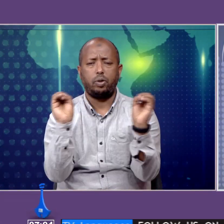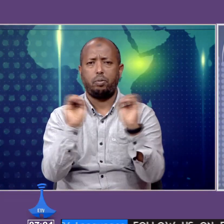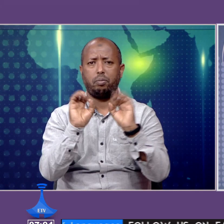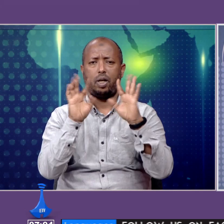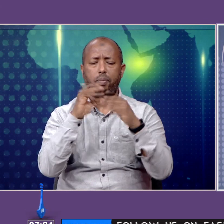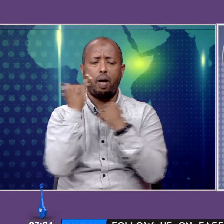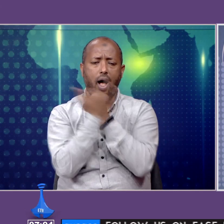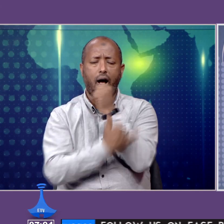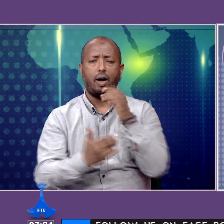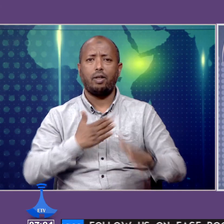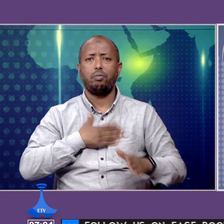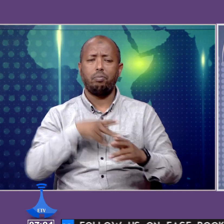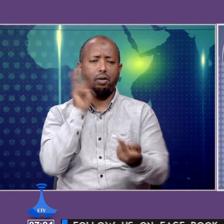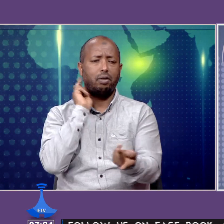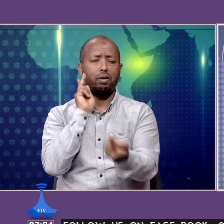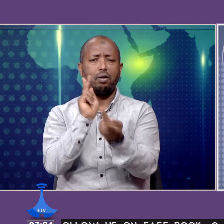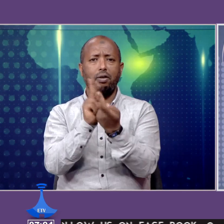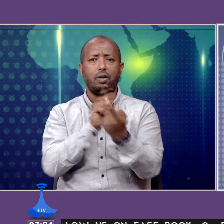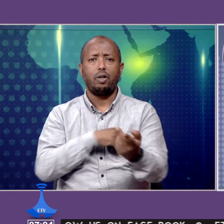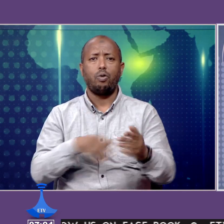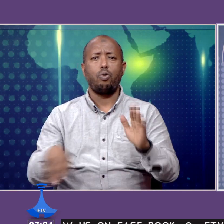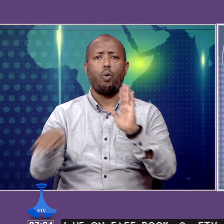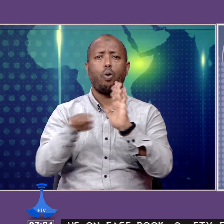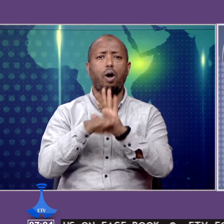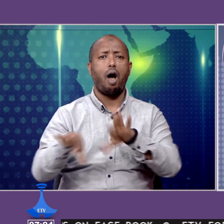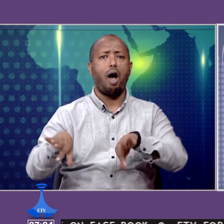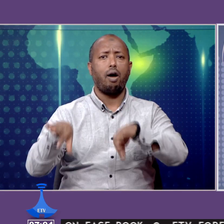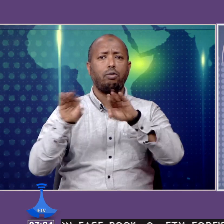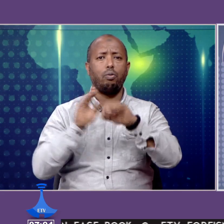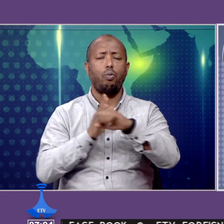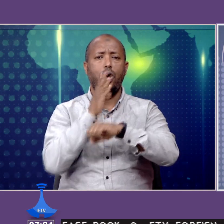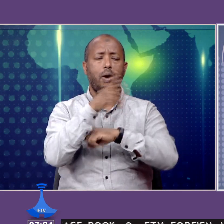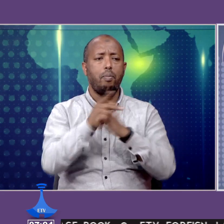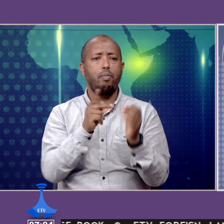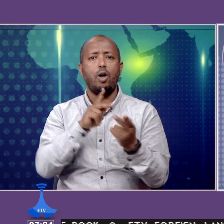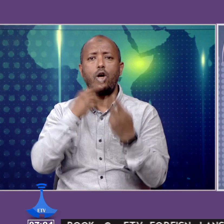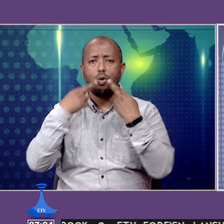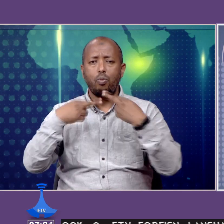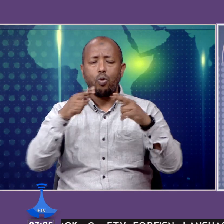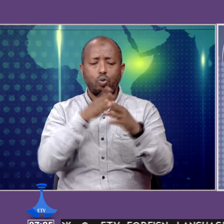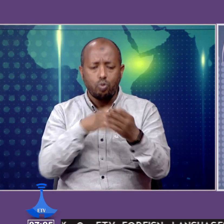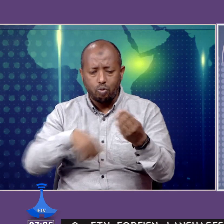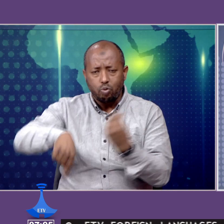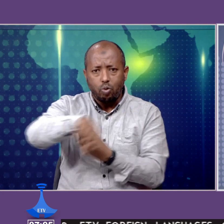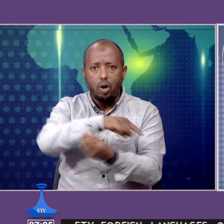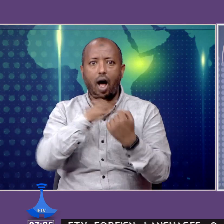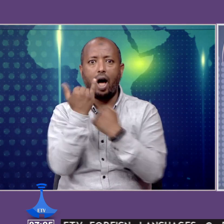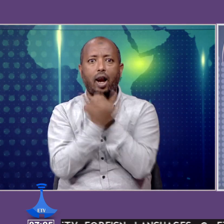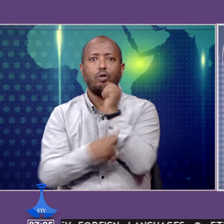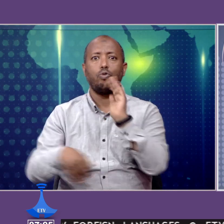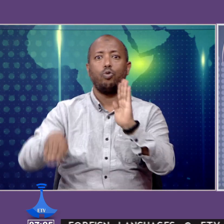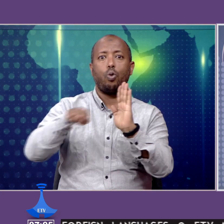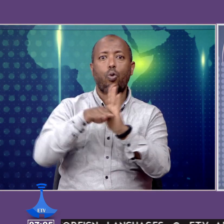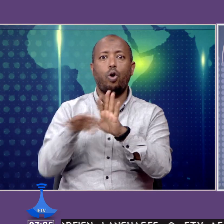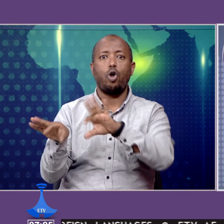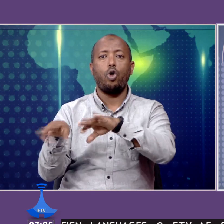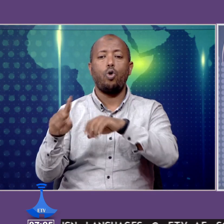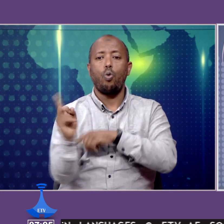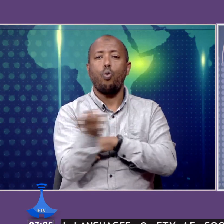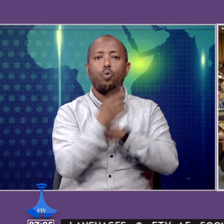አገራችን በአግባቡ ተወክላ በአጀንዳዎቹ ዙሪያ ሀገራችንን የሚወክሉ